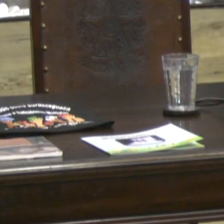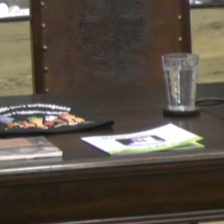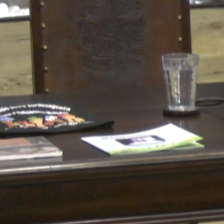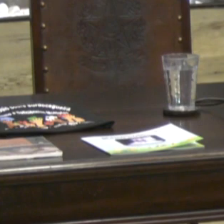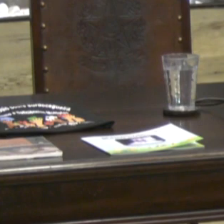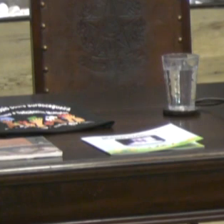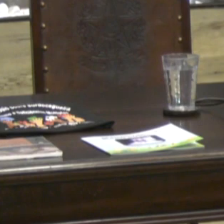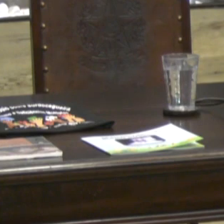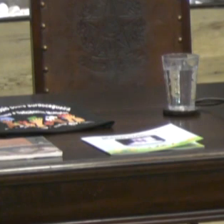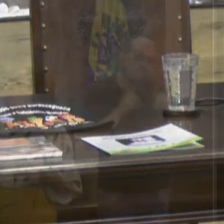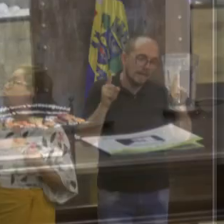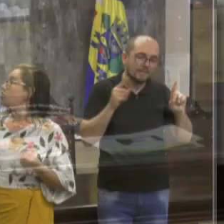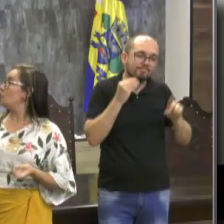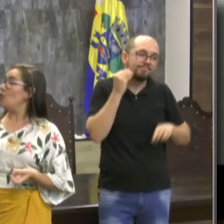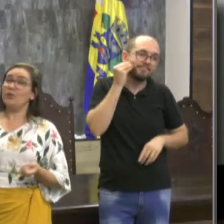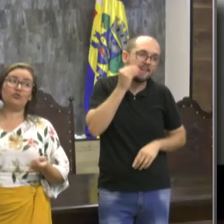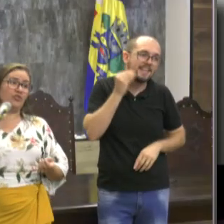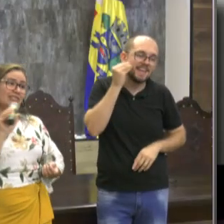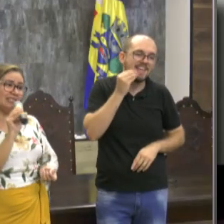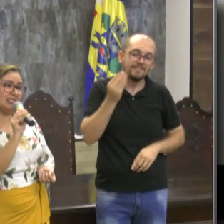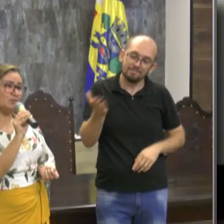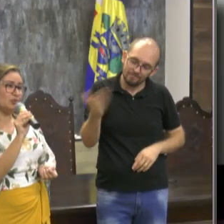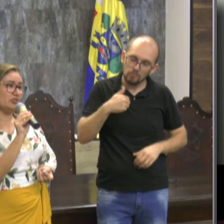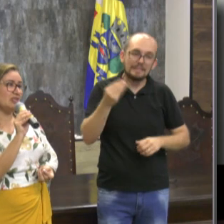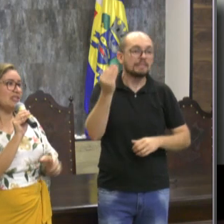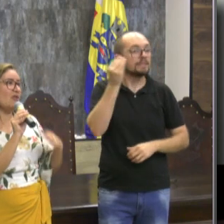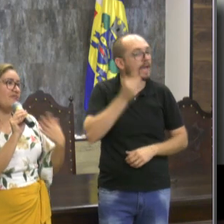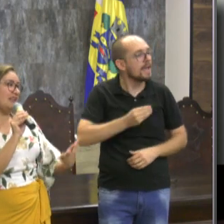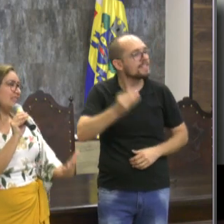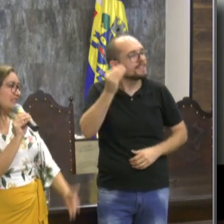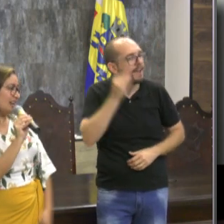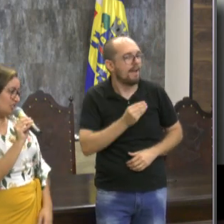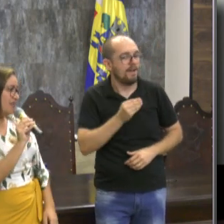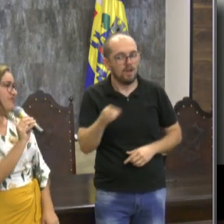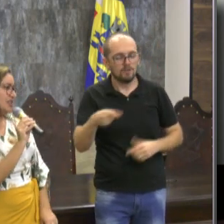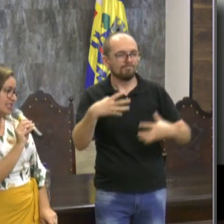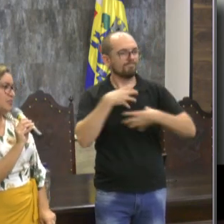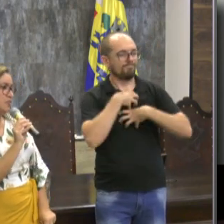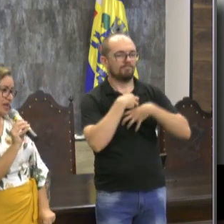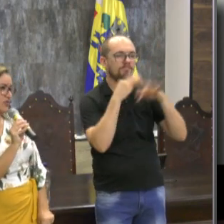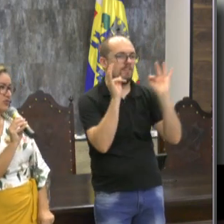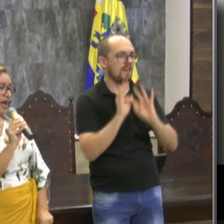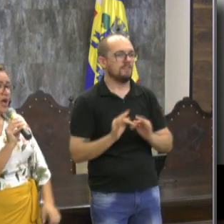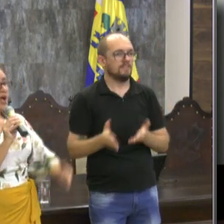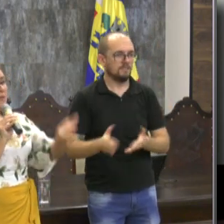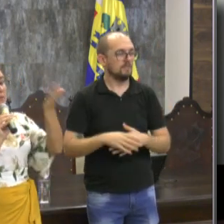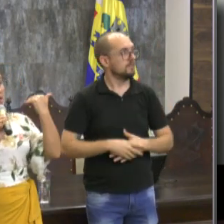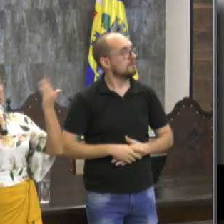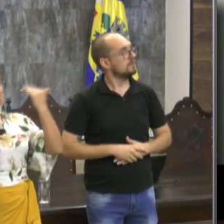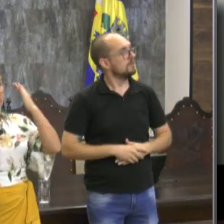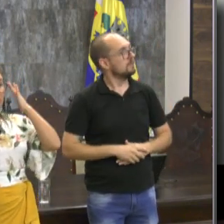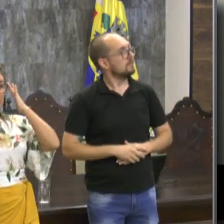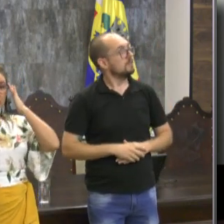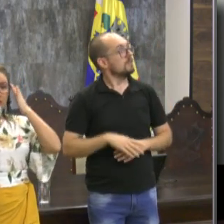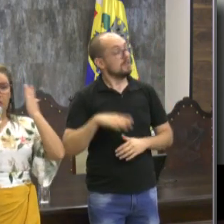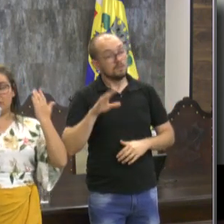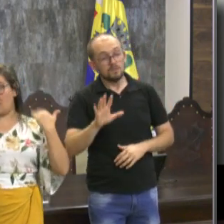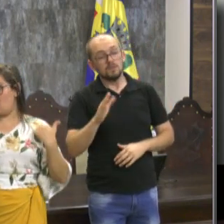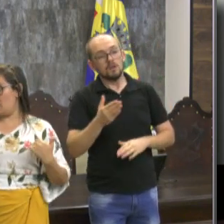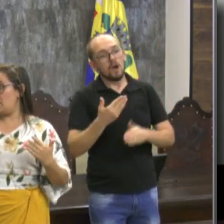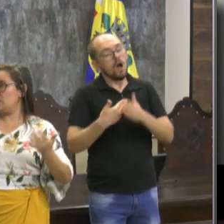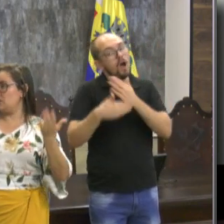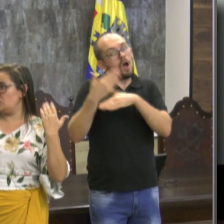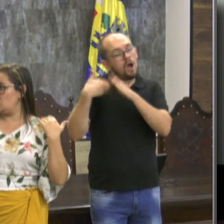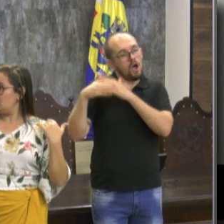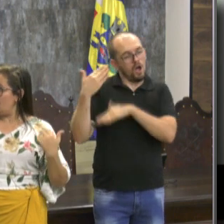mas a gente vivenciou. Nós oportunizamos. Então, a felicidade define esse momento, tá? Bem antes de eu entrar